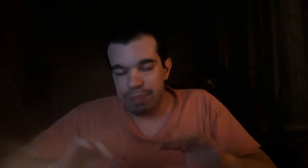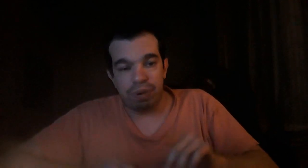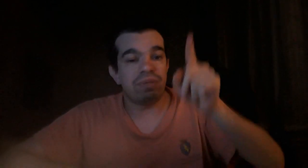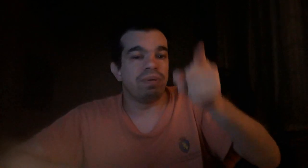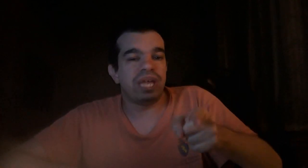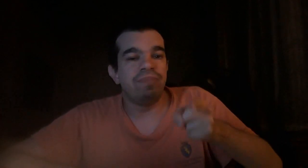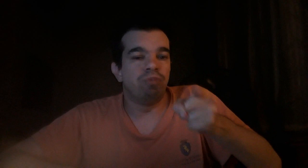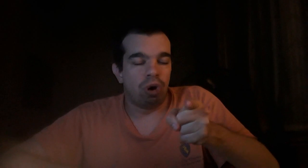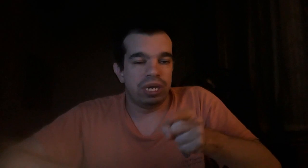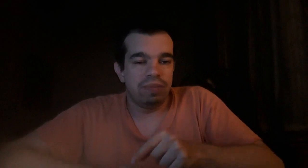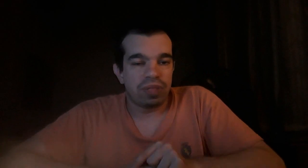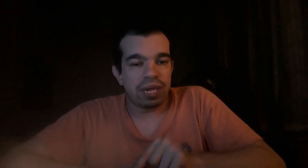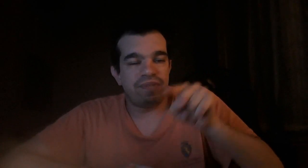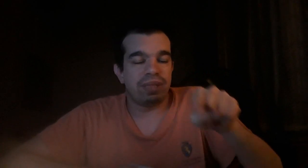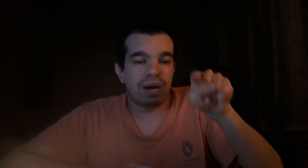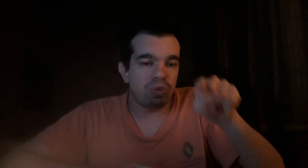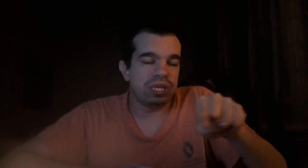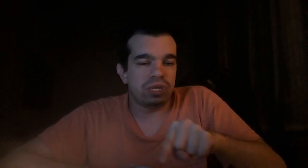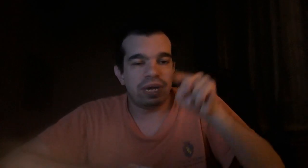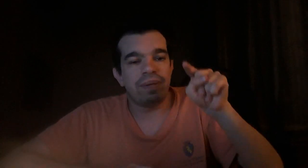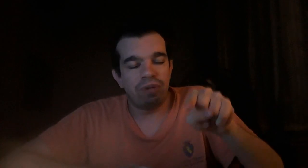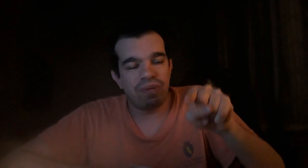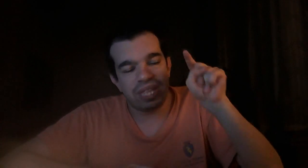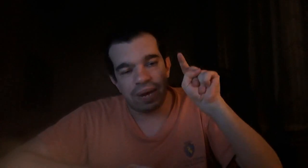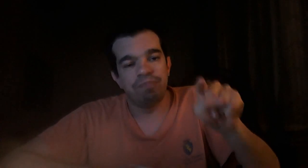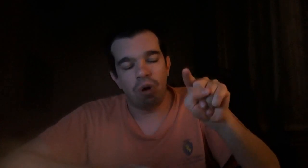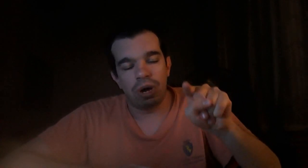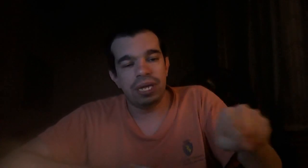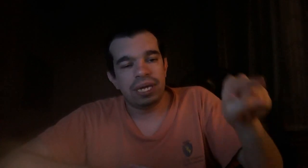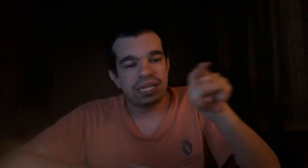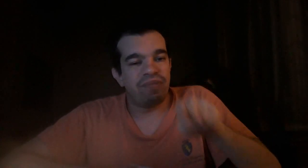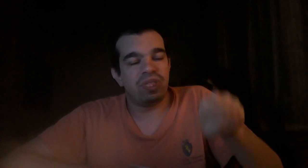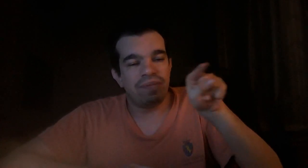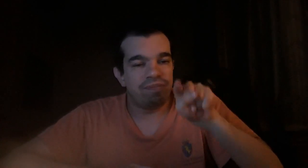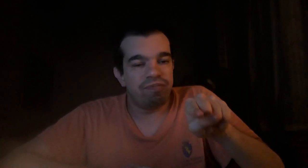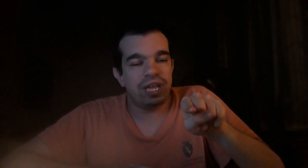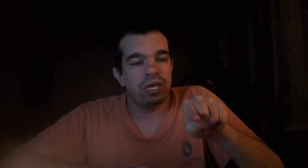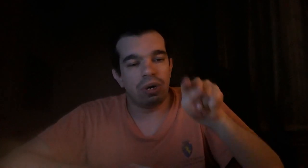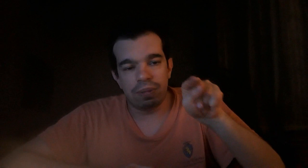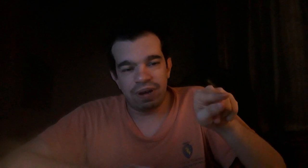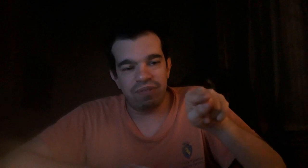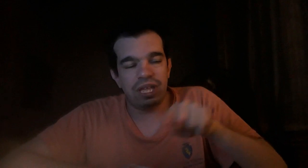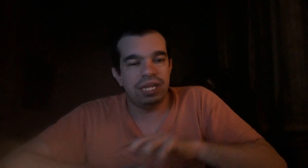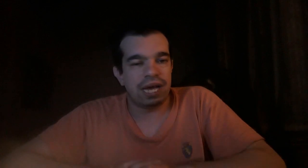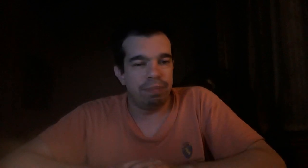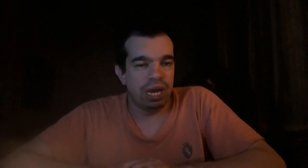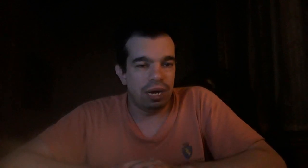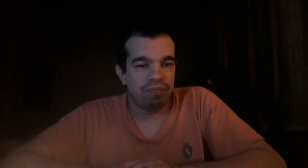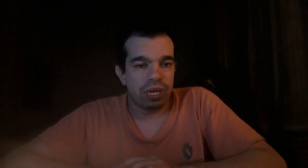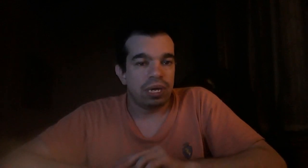succede sempre. Io voglio vedere voi che fate manutenzione e voglio vedere voi se avete un figlio o una figlia disabile